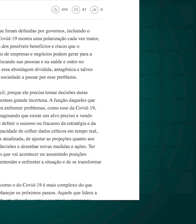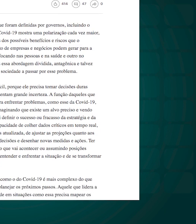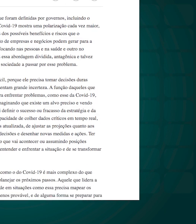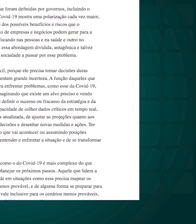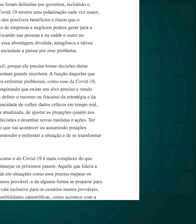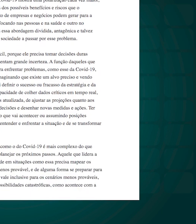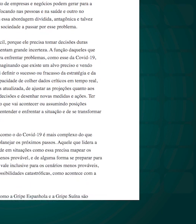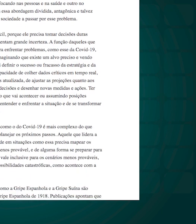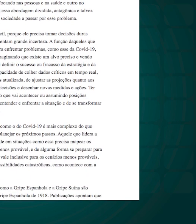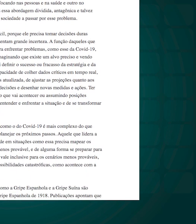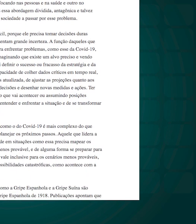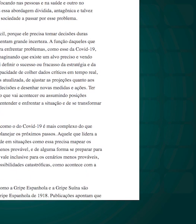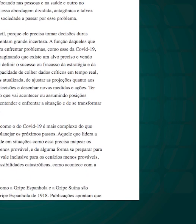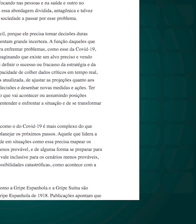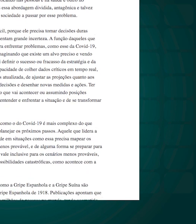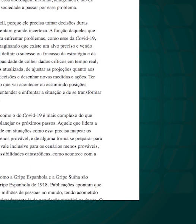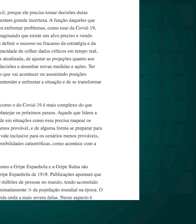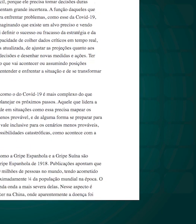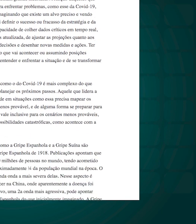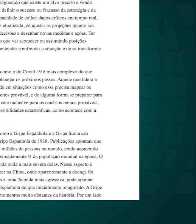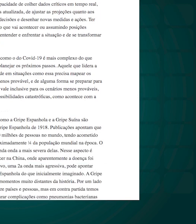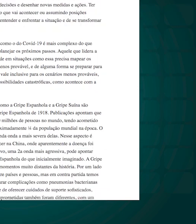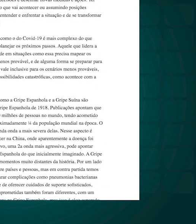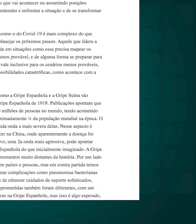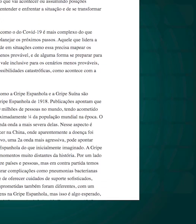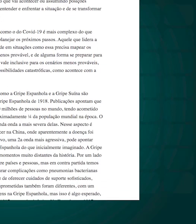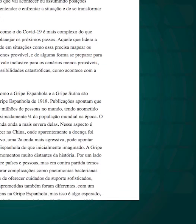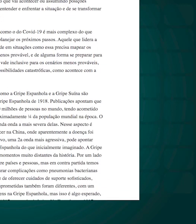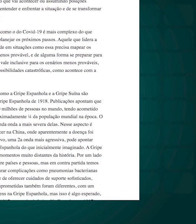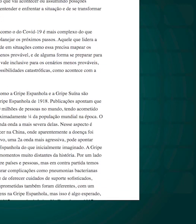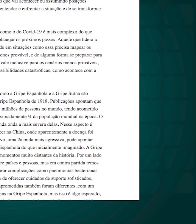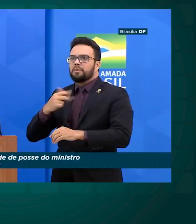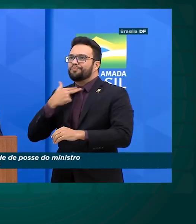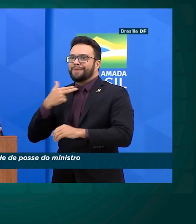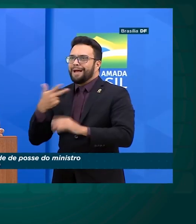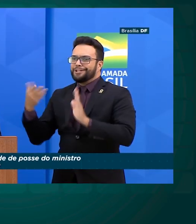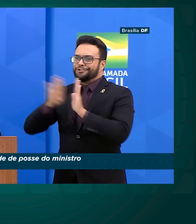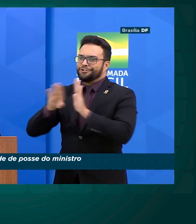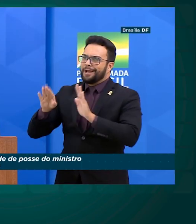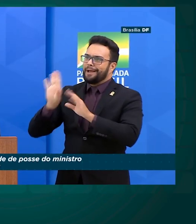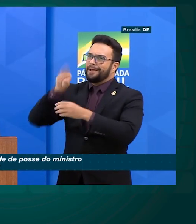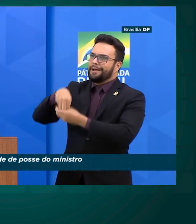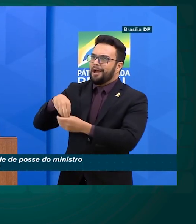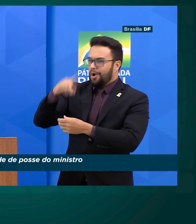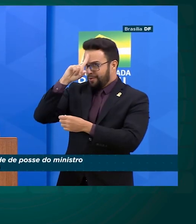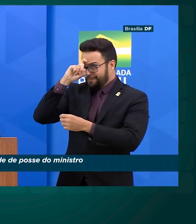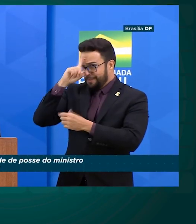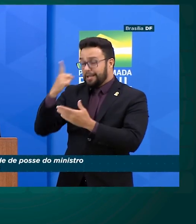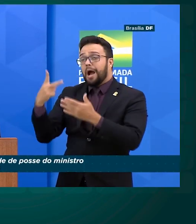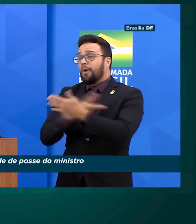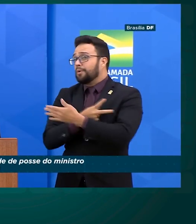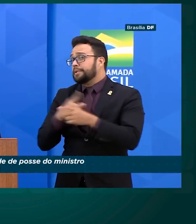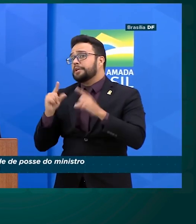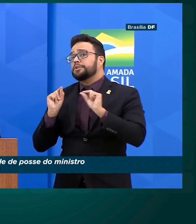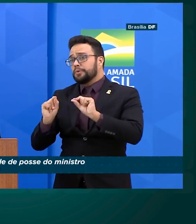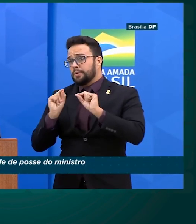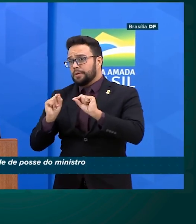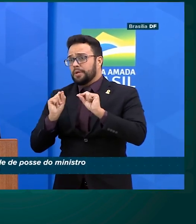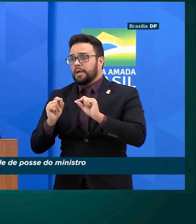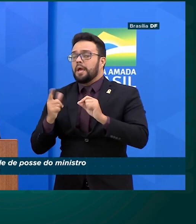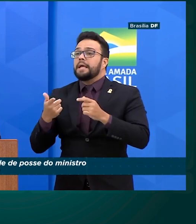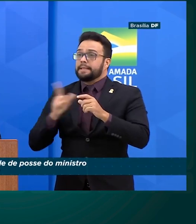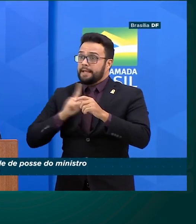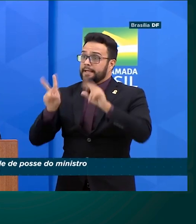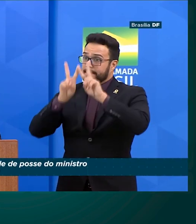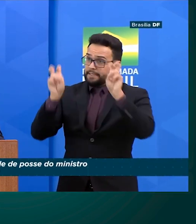no mesmo texto em que diz que a condução do seu antecessor era perfeita. Em seu primeiro discurso, porém, o novo ministro